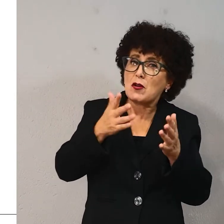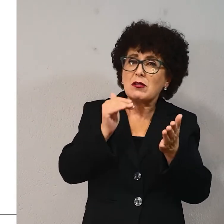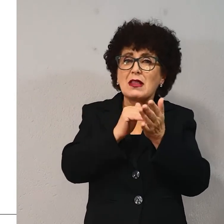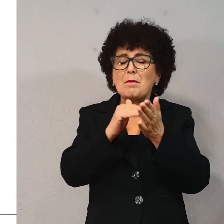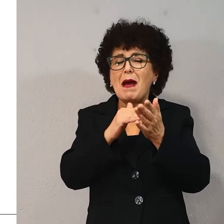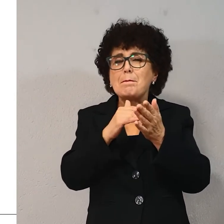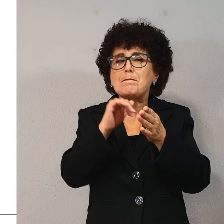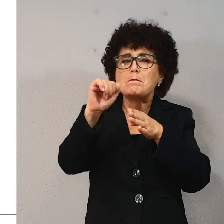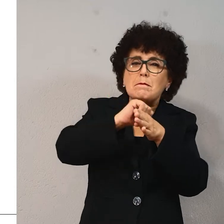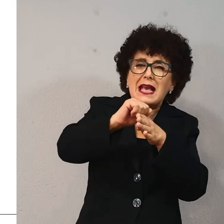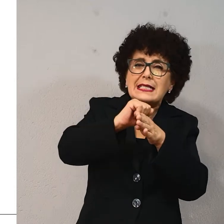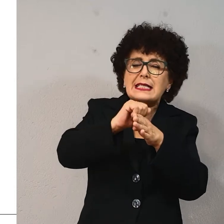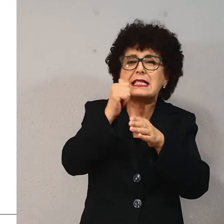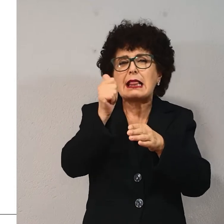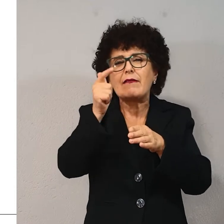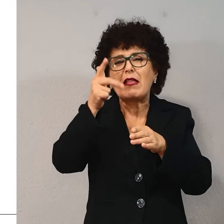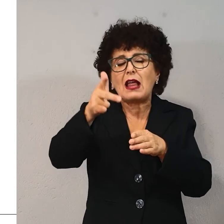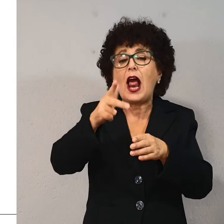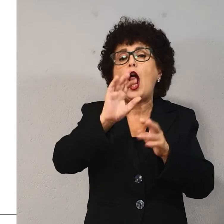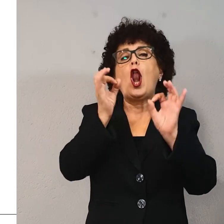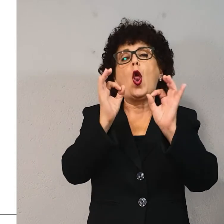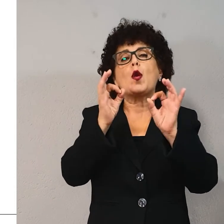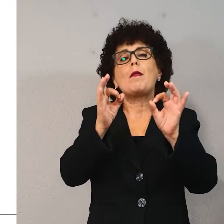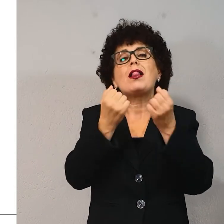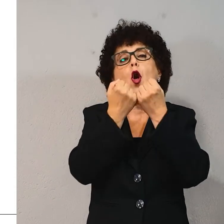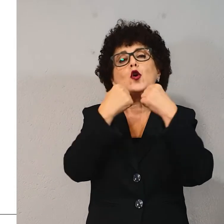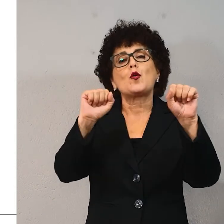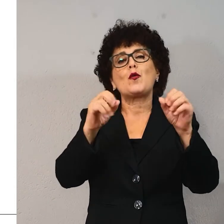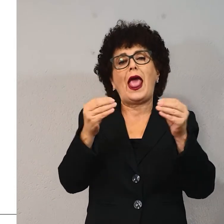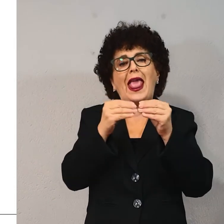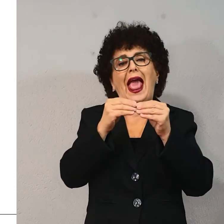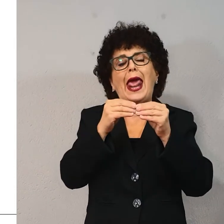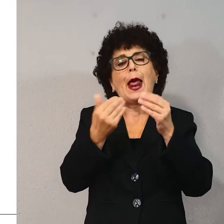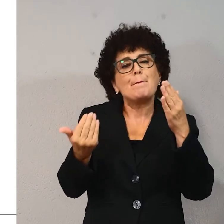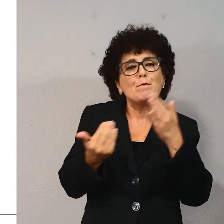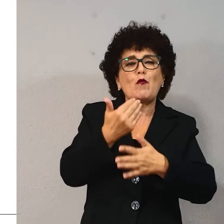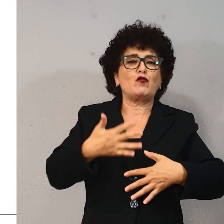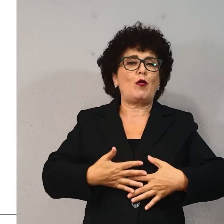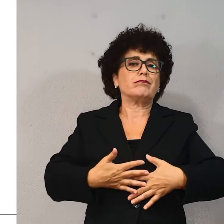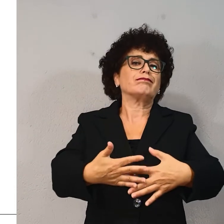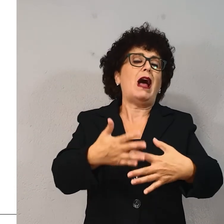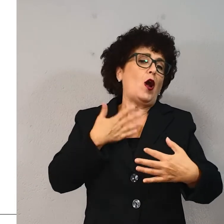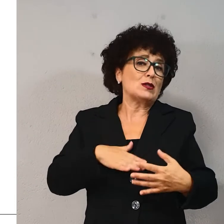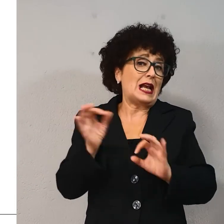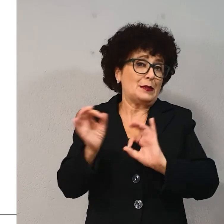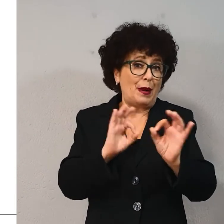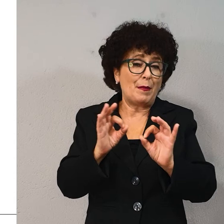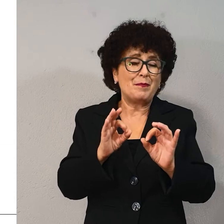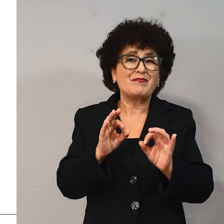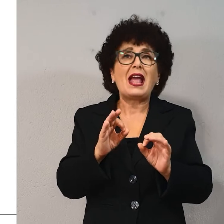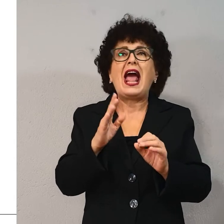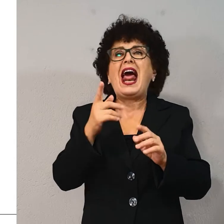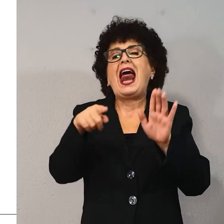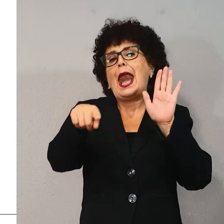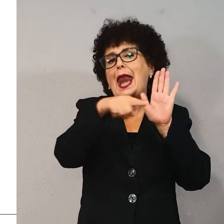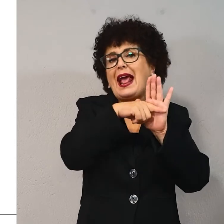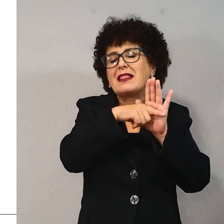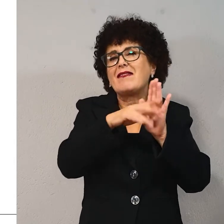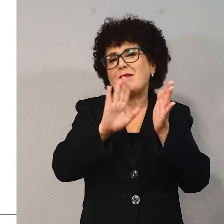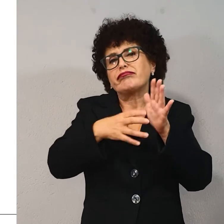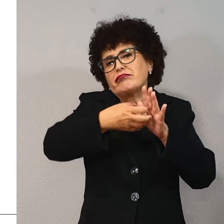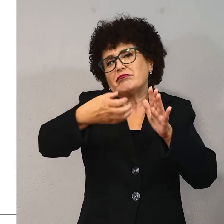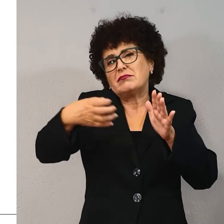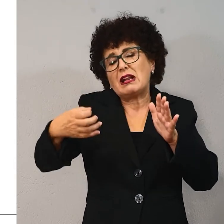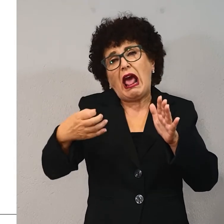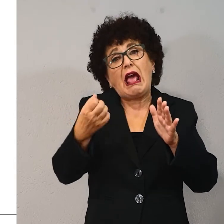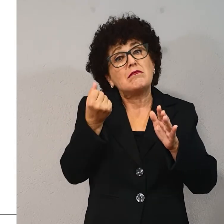неколку месеци за да се воспостави нормално ослободување на јајните клетки. Дел од несаканите ефекти може да траат и до